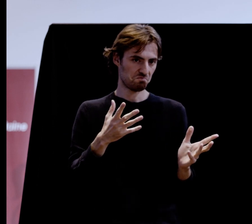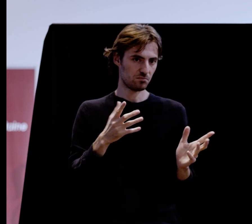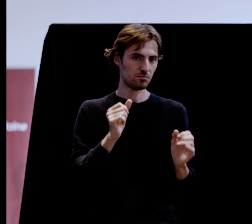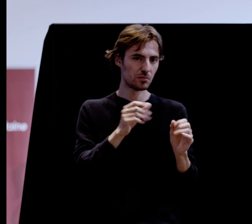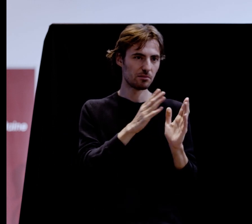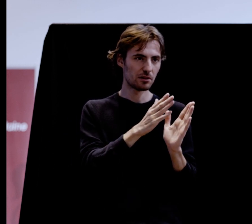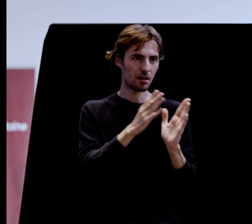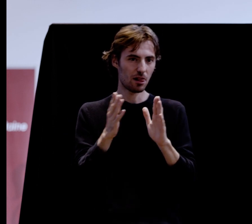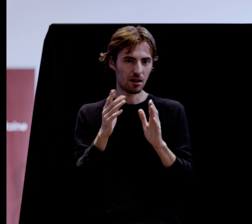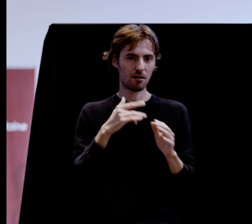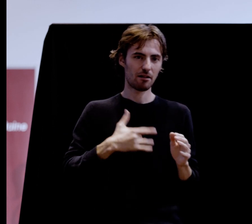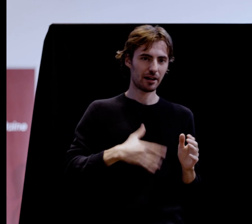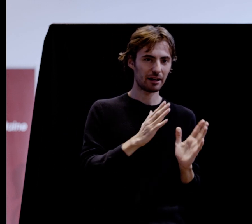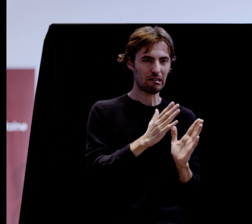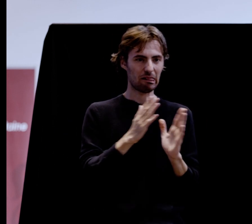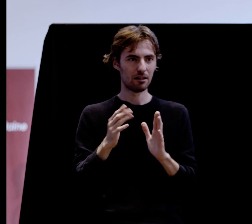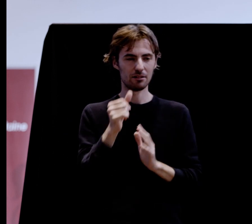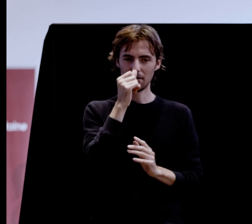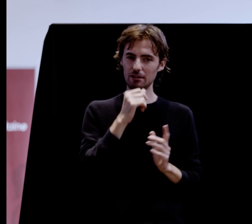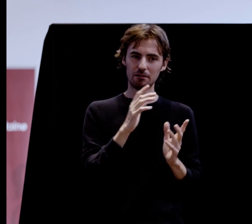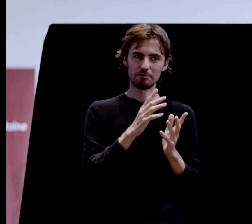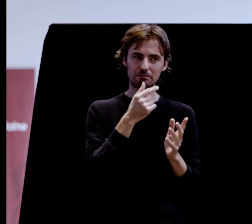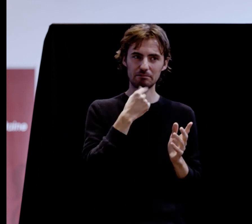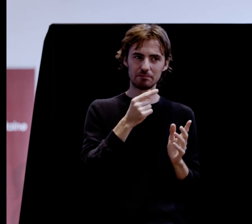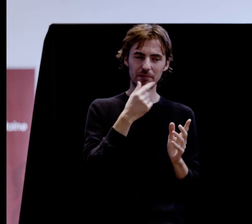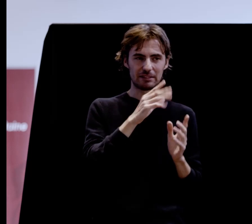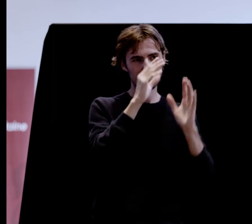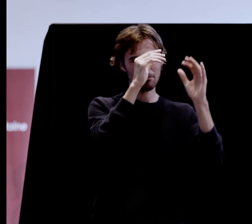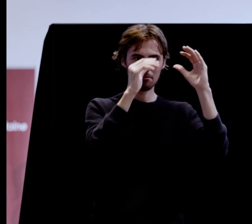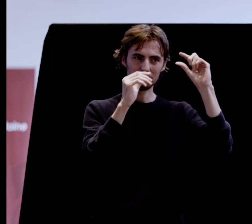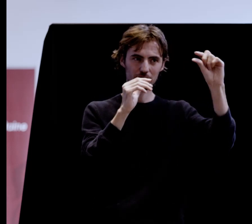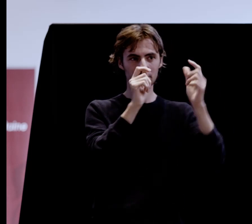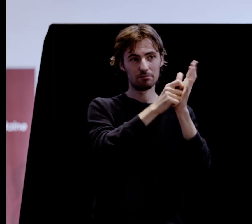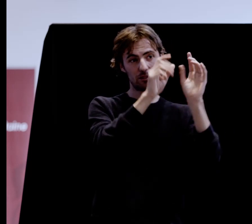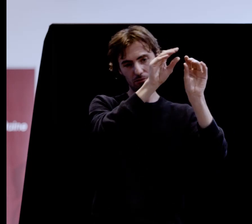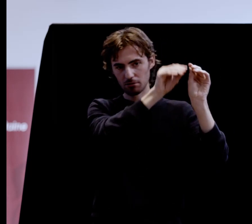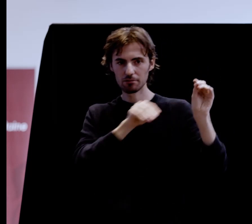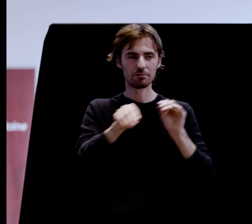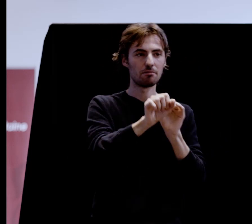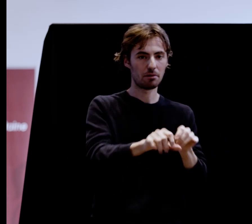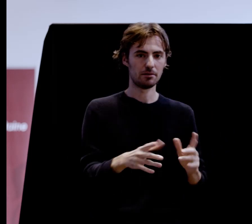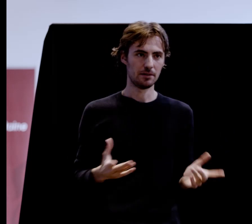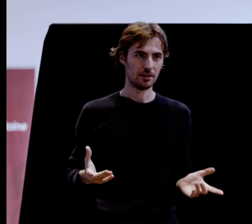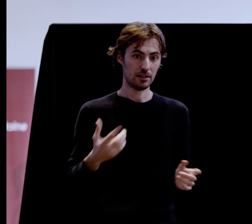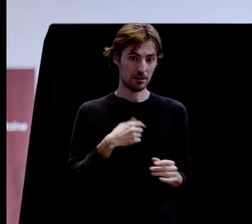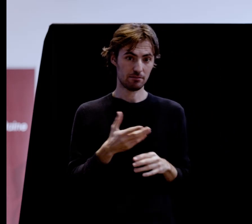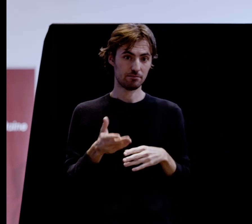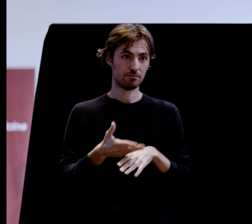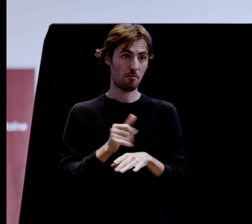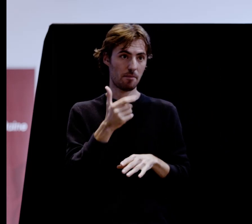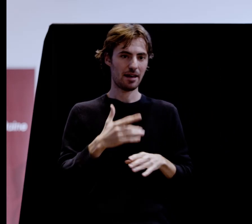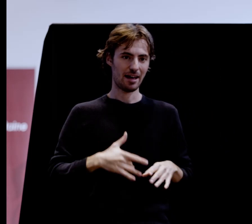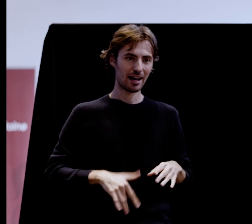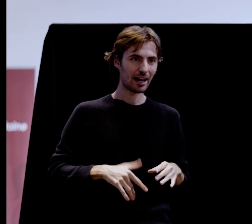le mettre un peu plus tard ce mois-ci parce que ça ne serait pas pratique que ça arrive là. Enfin, voilà, il y a plein de choses qui sont possibles pour anticiper les premières règles, pour anticiper les